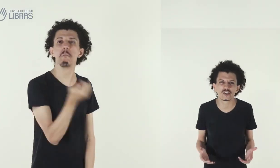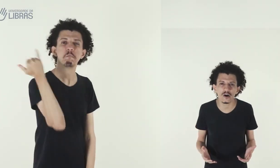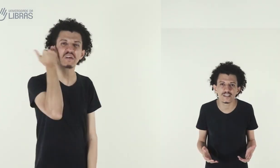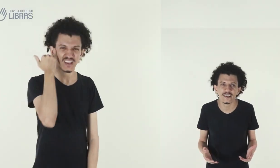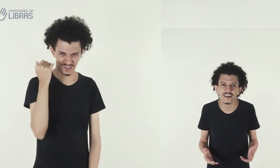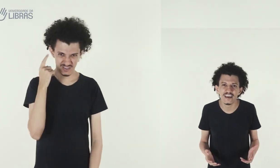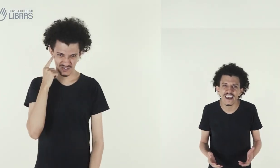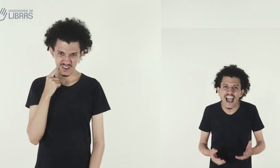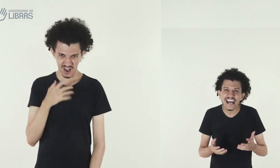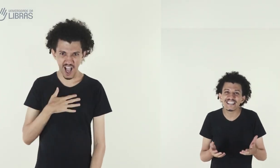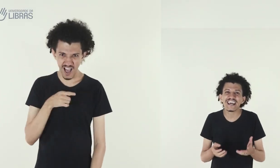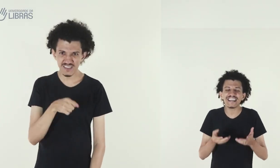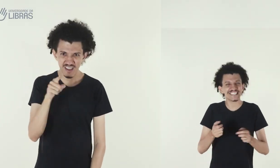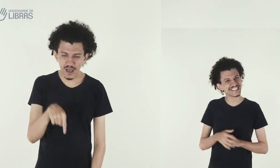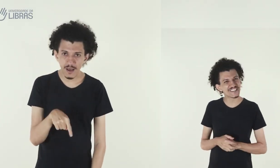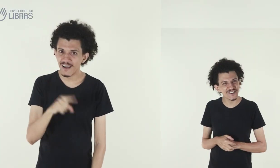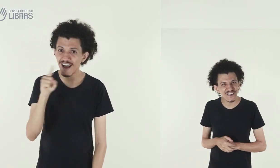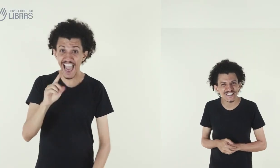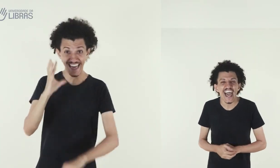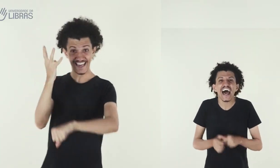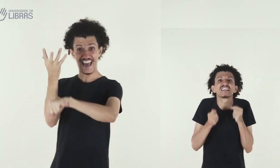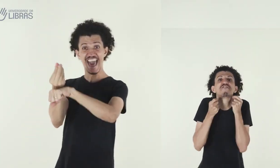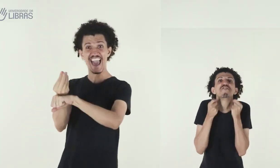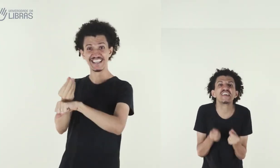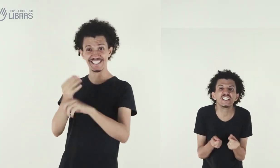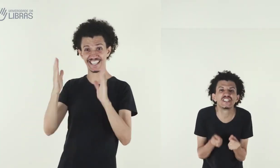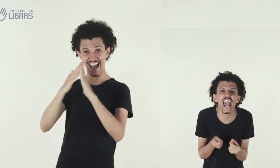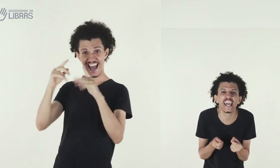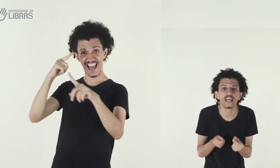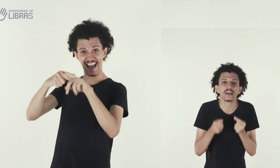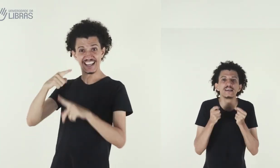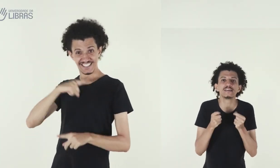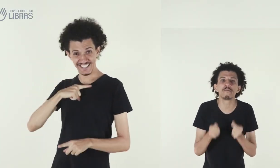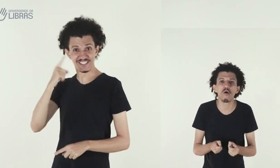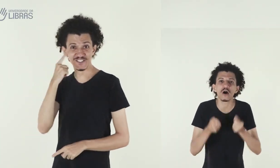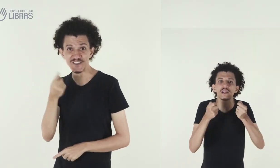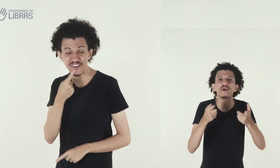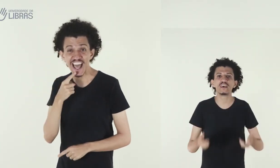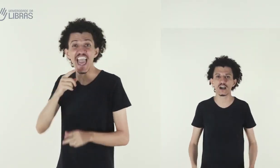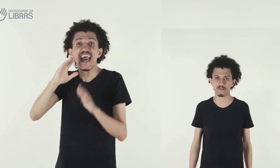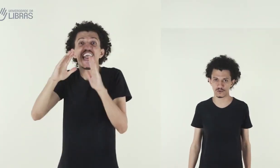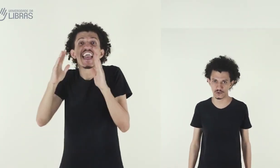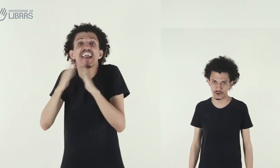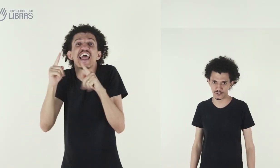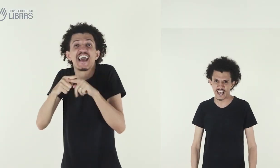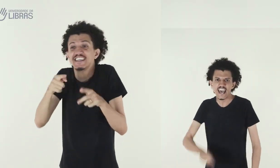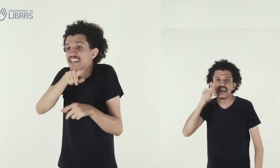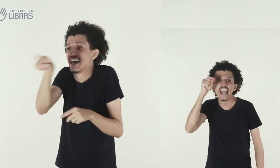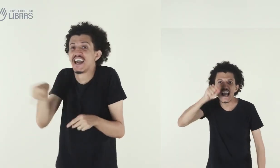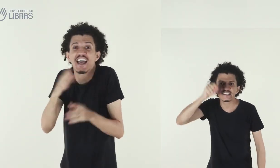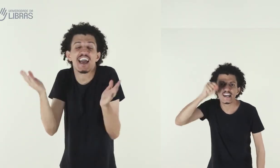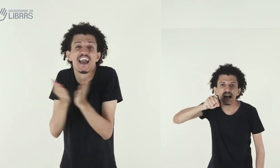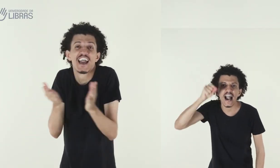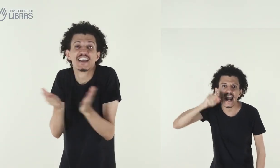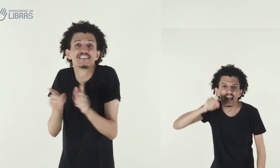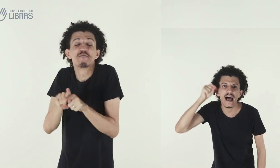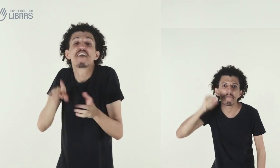comunicação preguiçosa? As igrejas que têm surdos, elas fingem que se importam e que amam os surdos